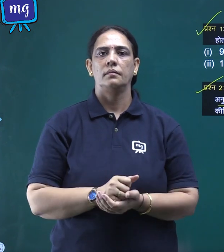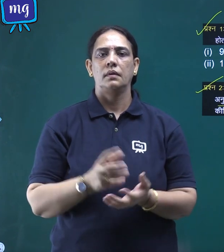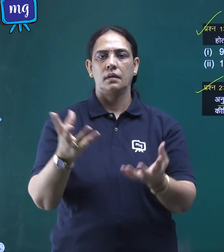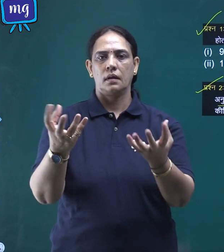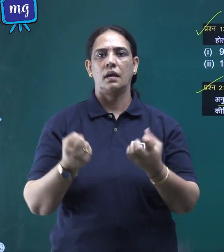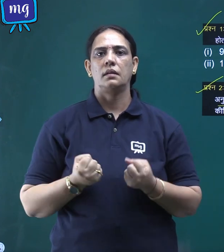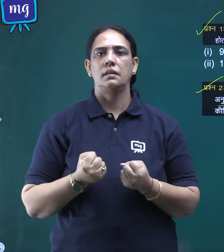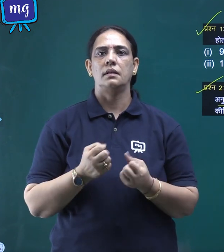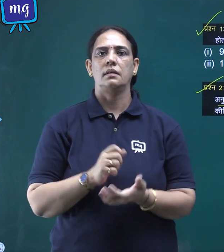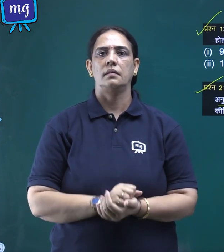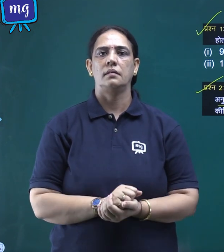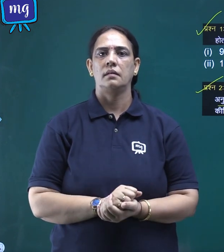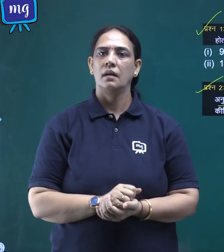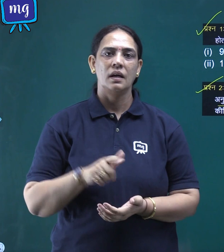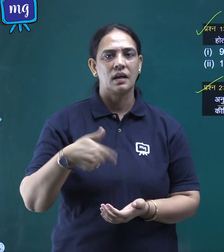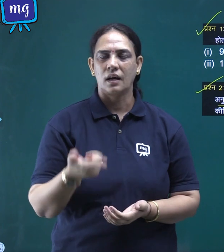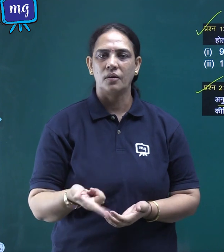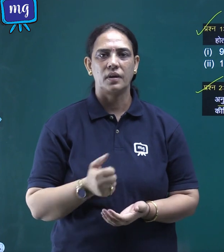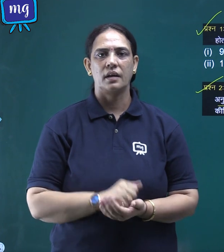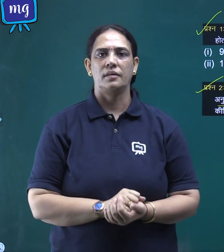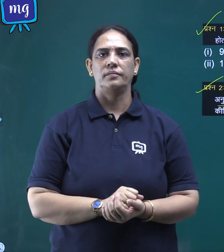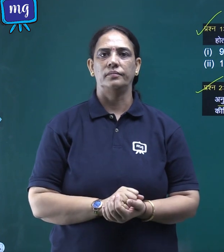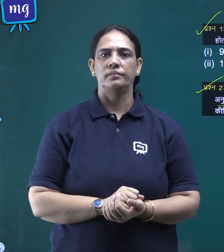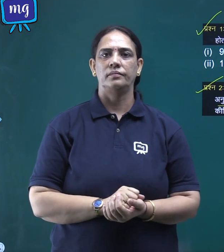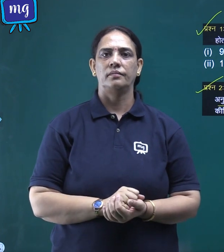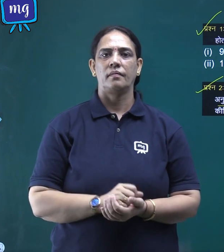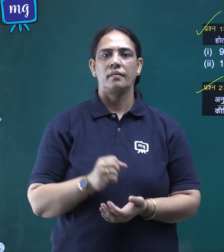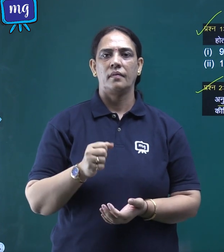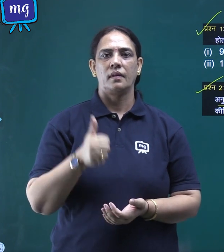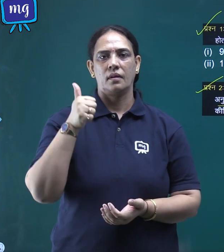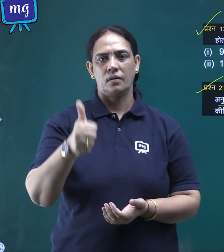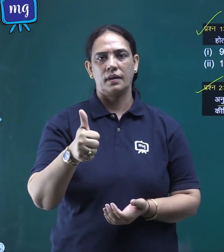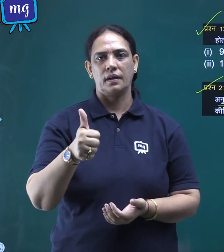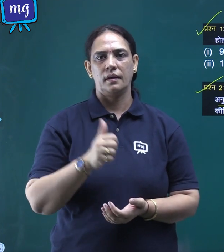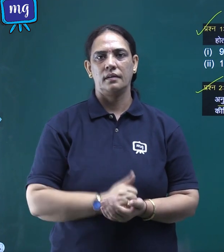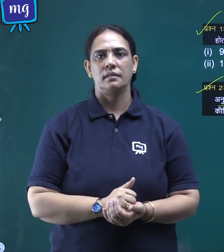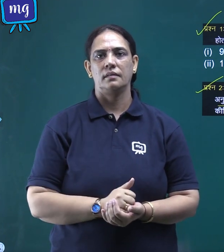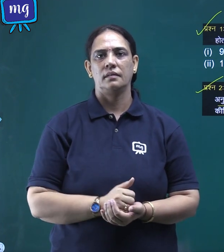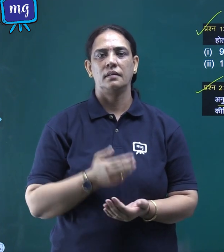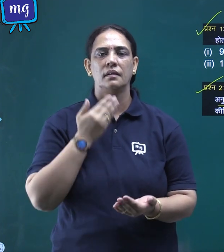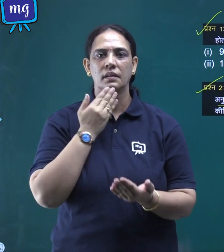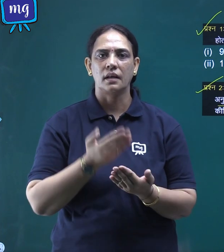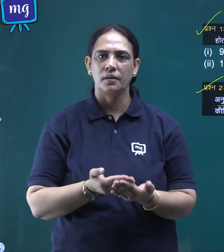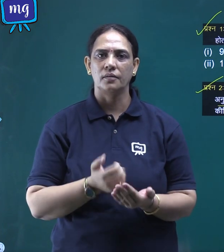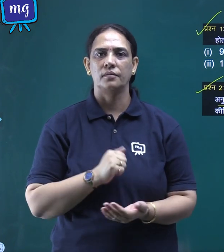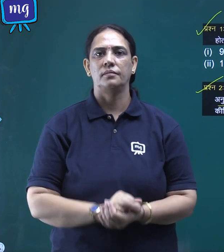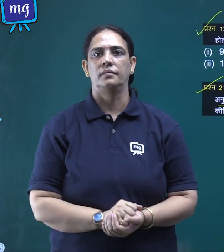ज्ञात कीजिए। कर लोगे? ओके, थैंक यू।